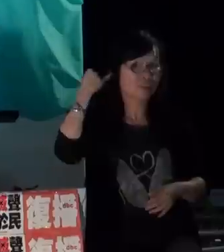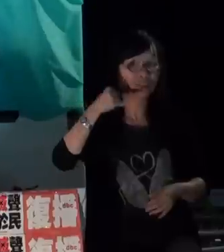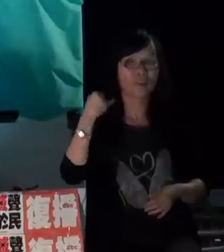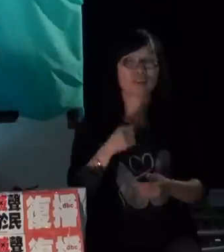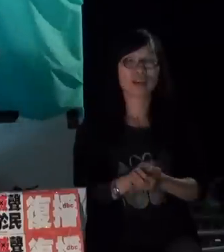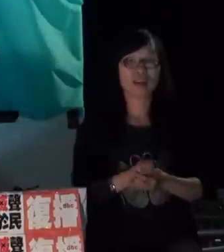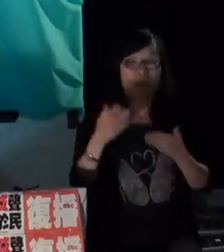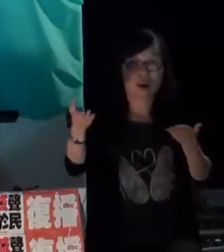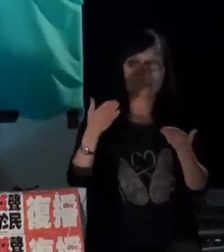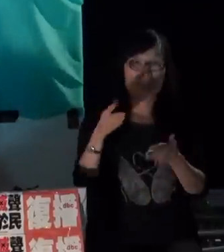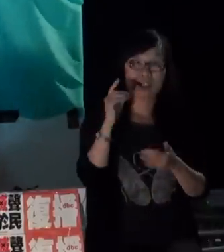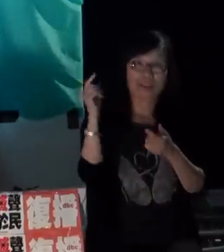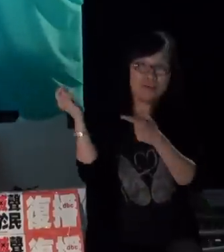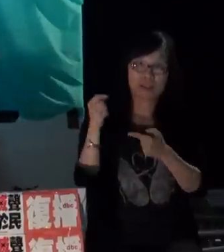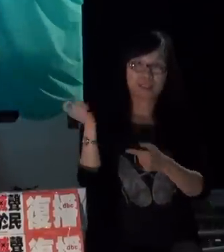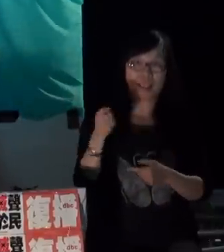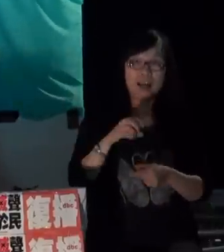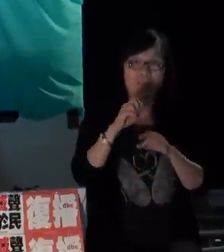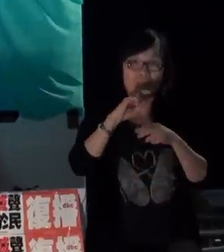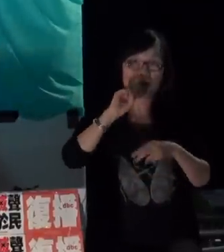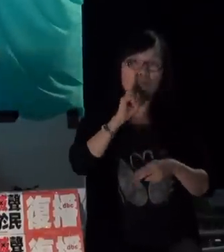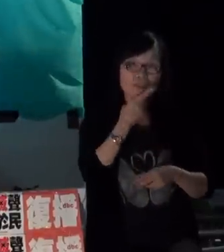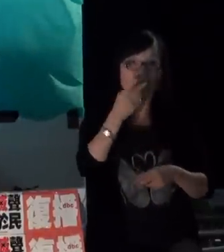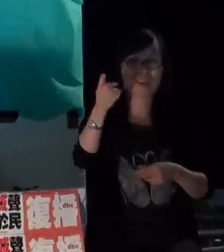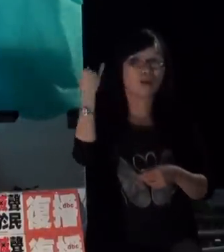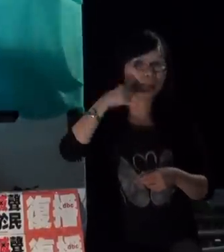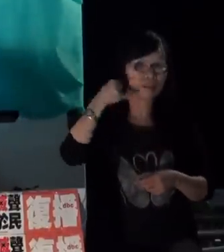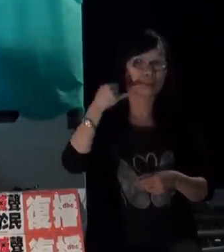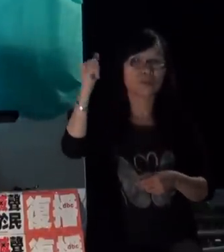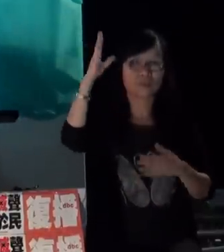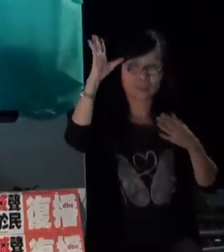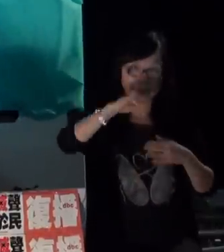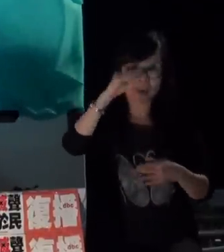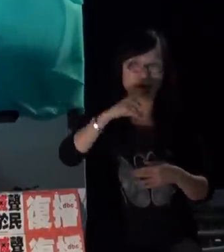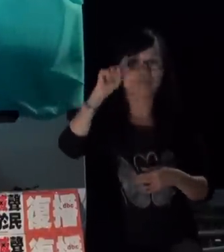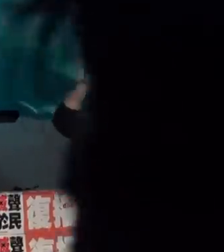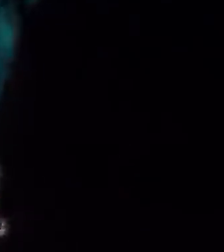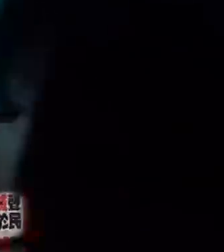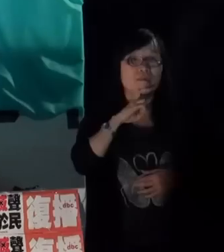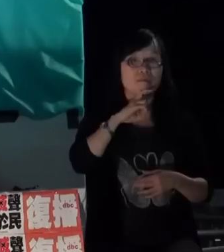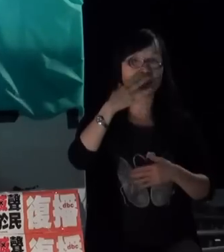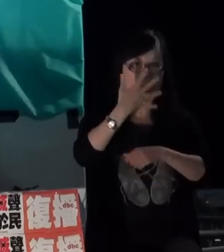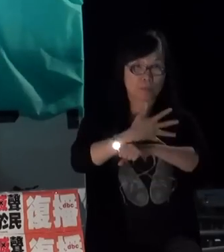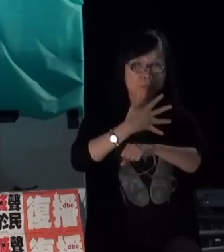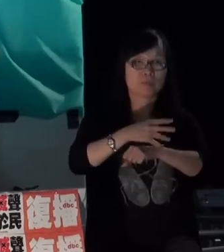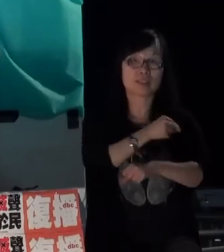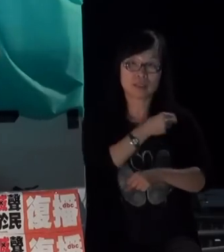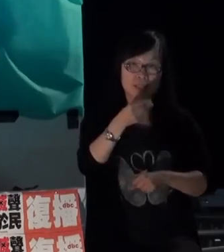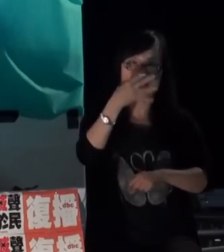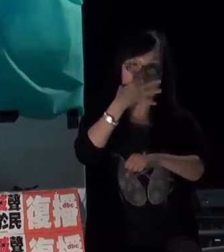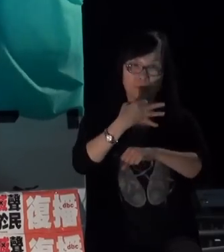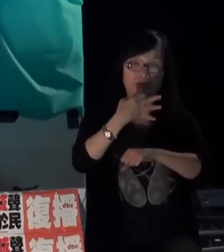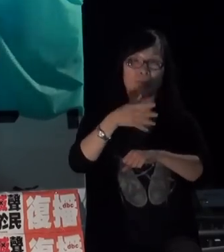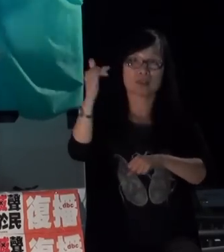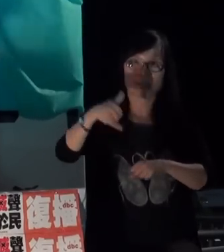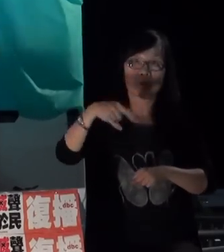日有阿吳慧蘭小姐幫我哋即時翻譯。我希望各位聽障人士可以嘅話，今晚、聽日下晝五點，仲有星期日三點之後，我